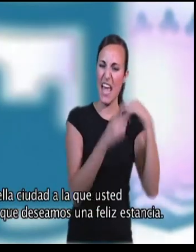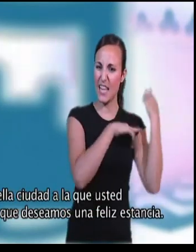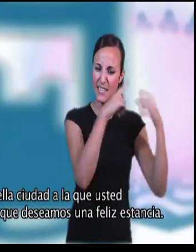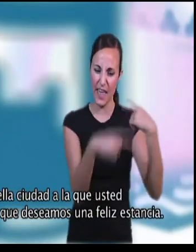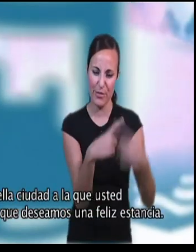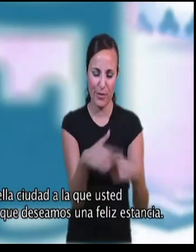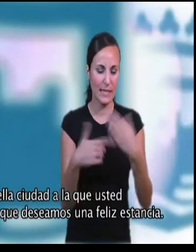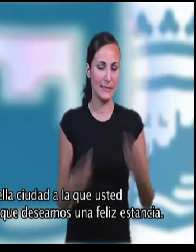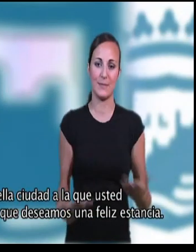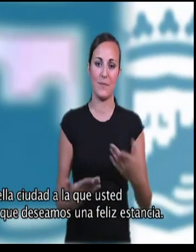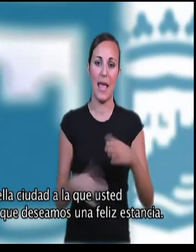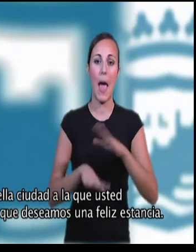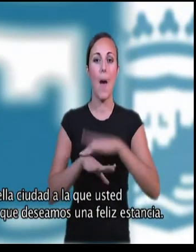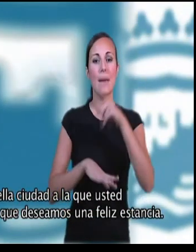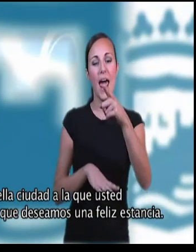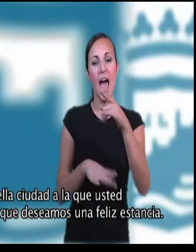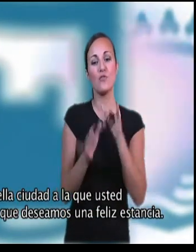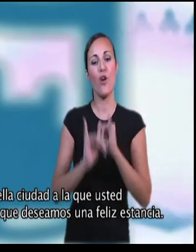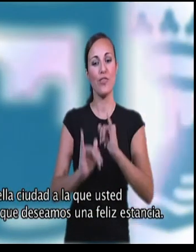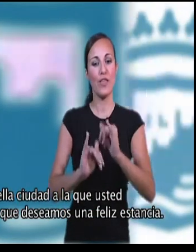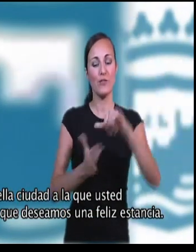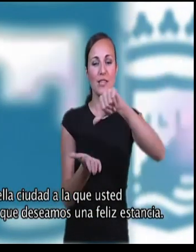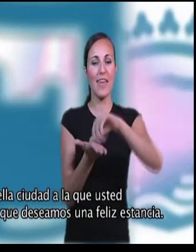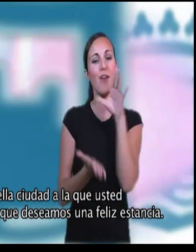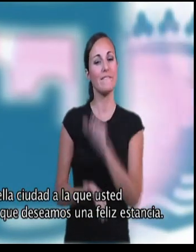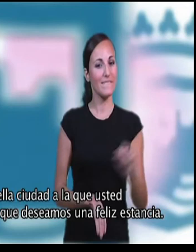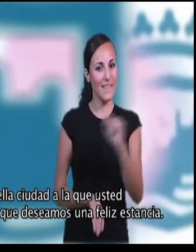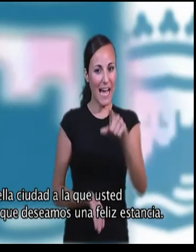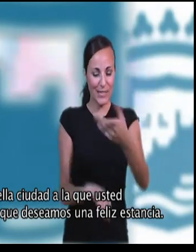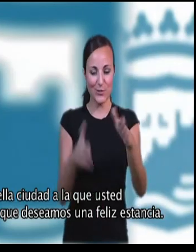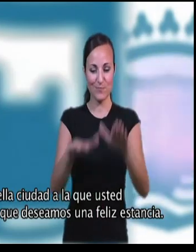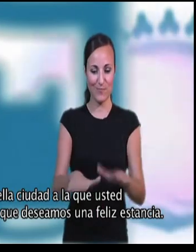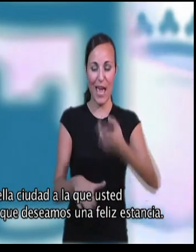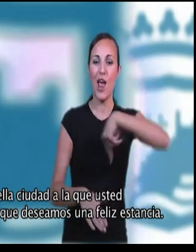esta bella ciudad a la que usted ha llegado y en la que le deseamos una feliz estancia.